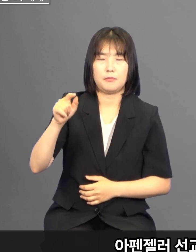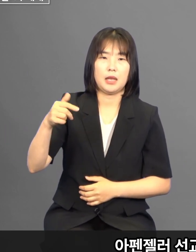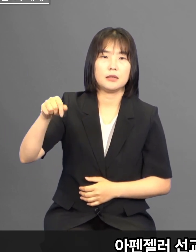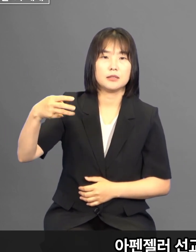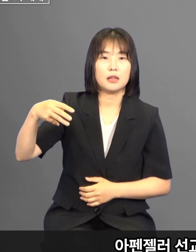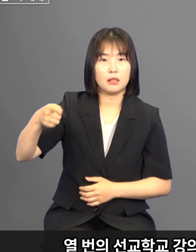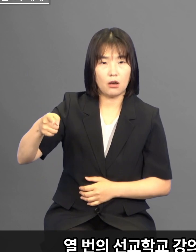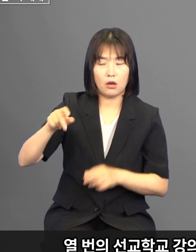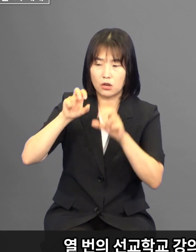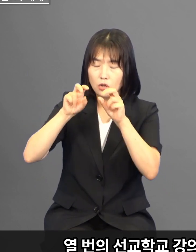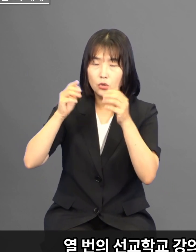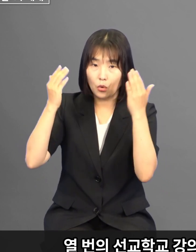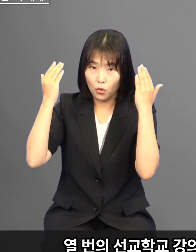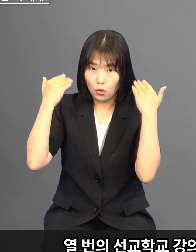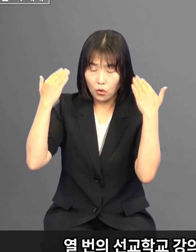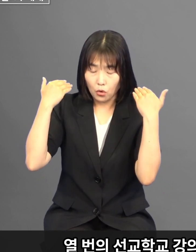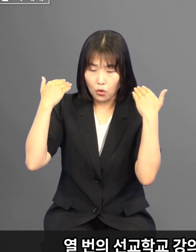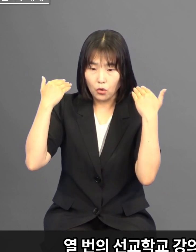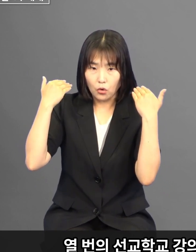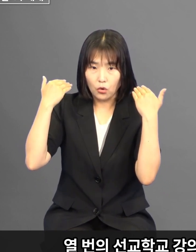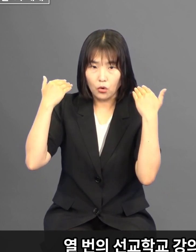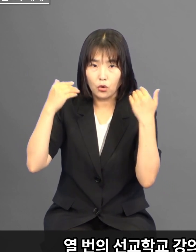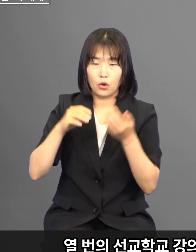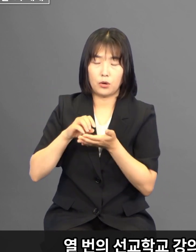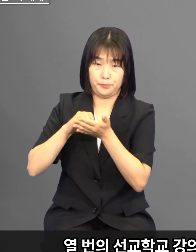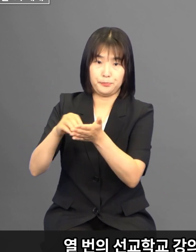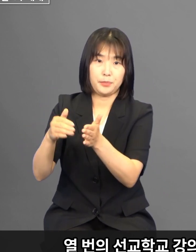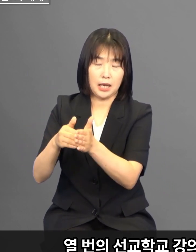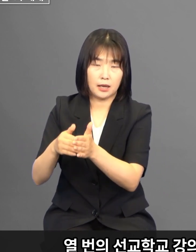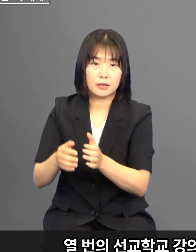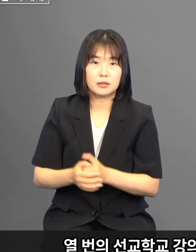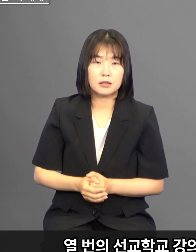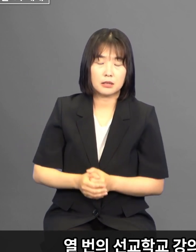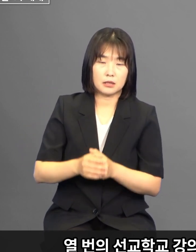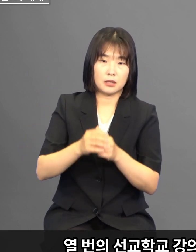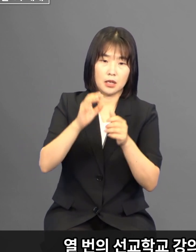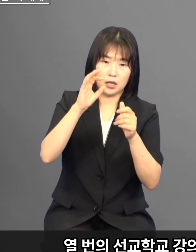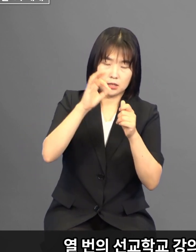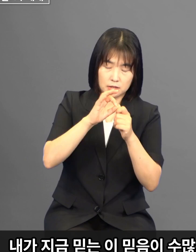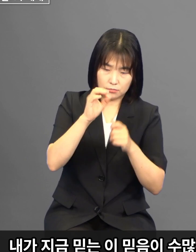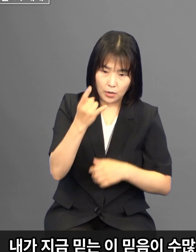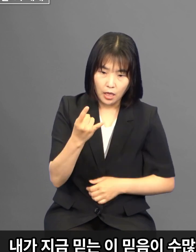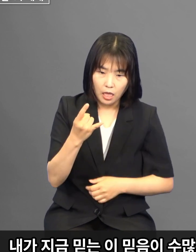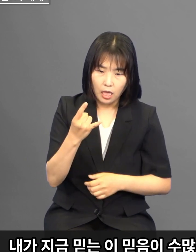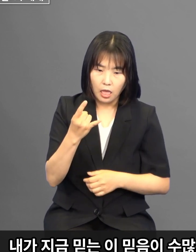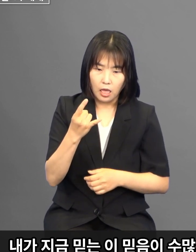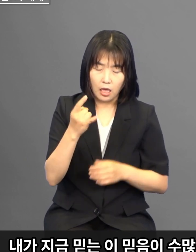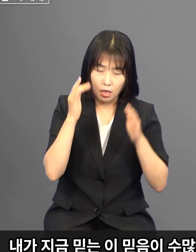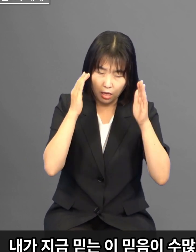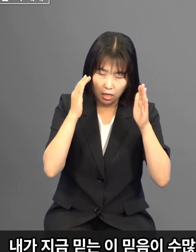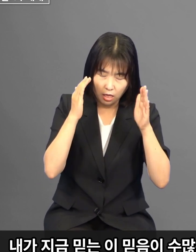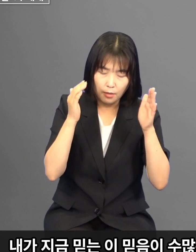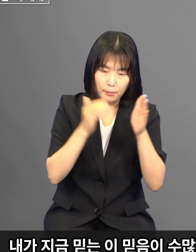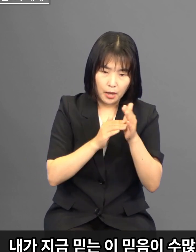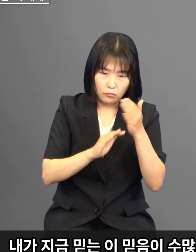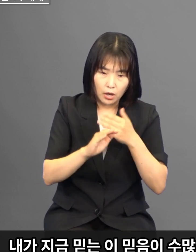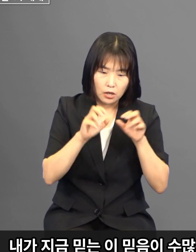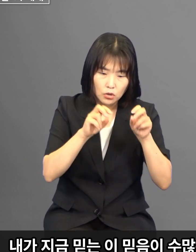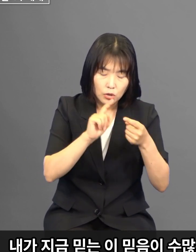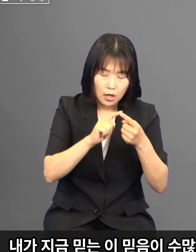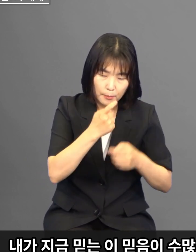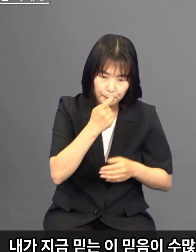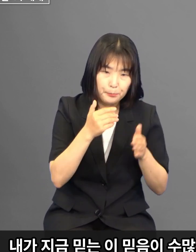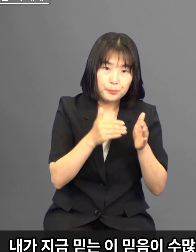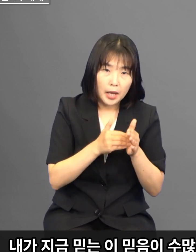수강하였습니다. 10번의 선교학교 강의를 통해 선교가 무엇인지 배우고 내가 지금 믿는 이 믿음이